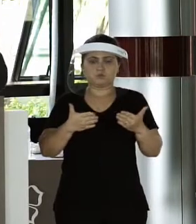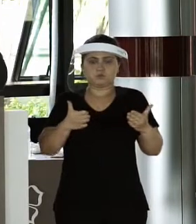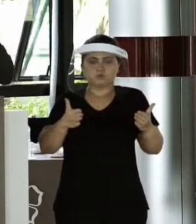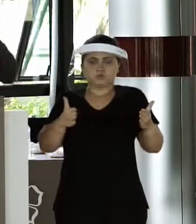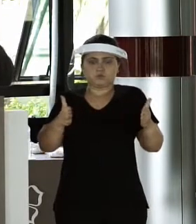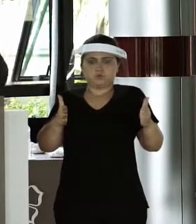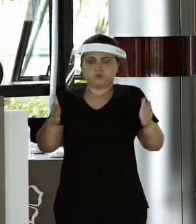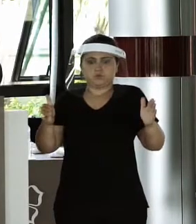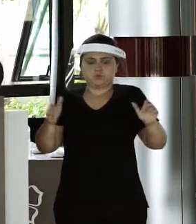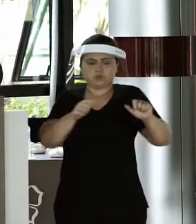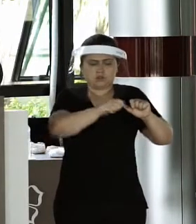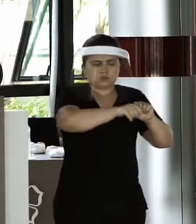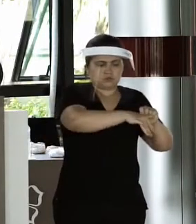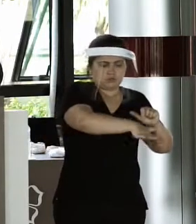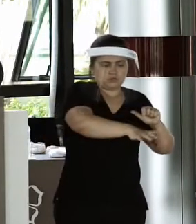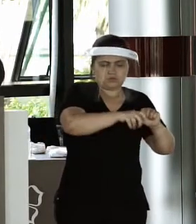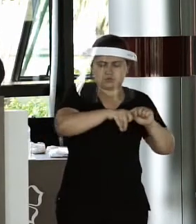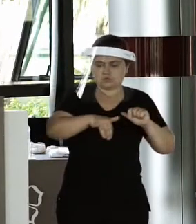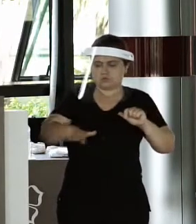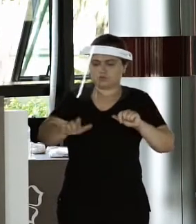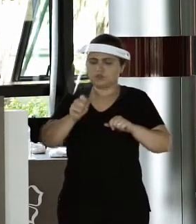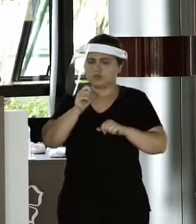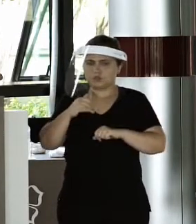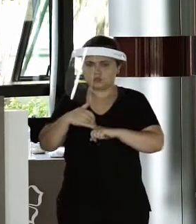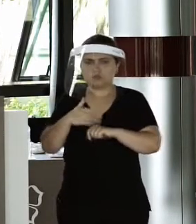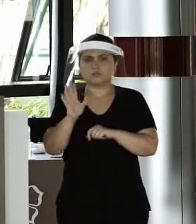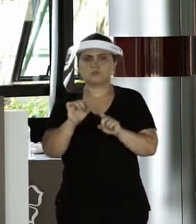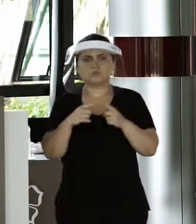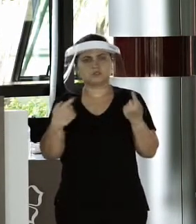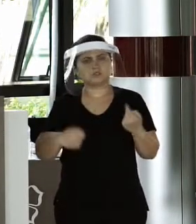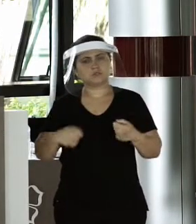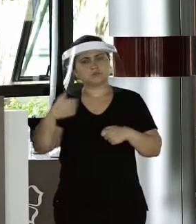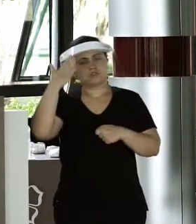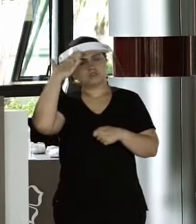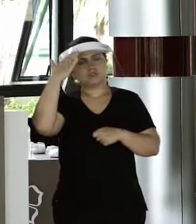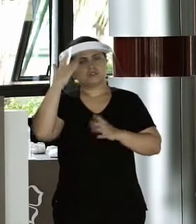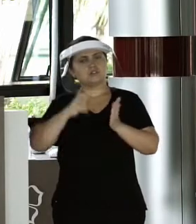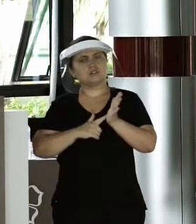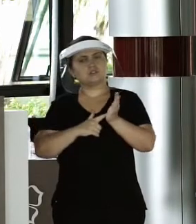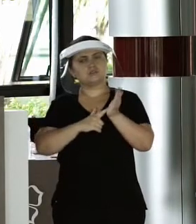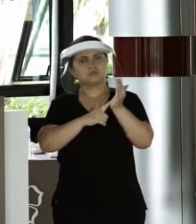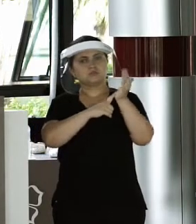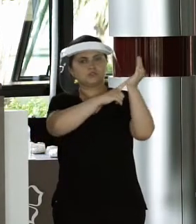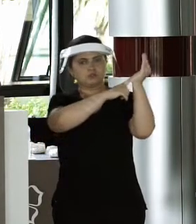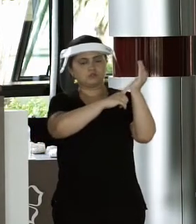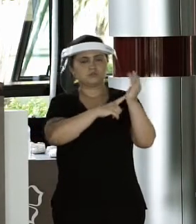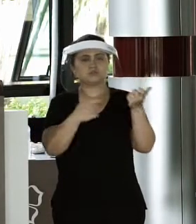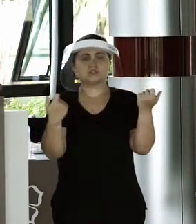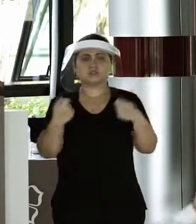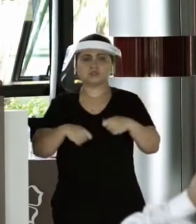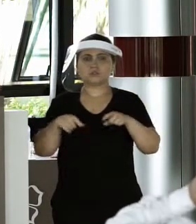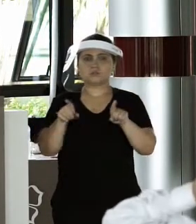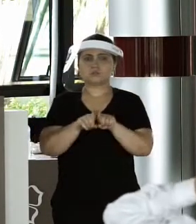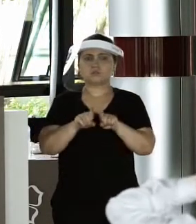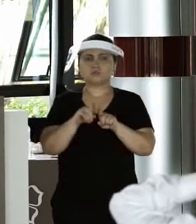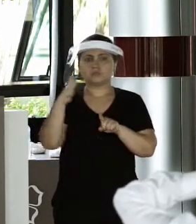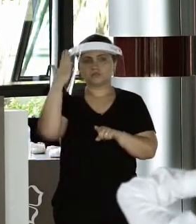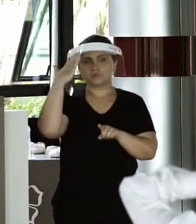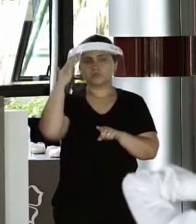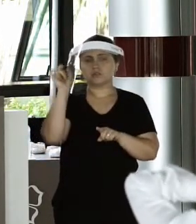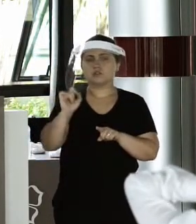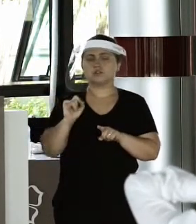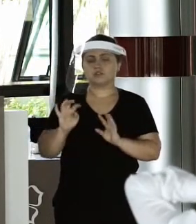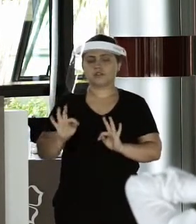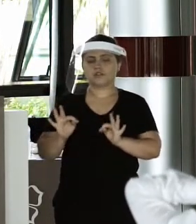se destrincham bastante do que eu falei. Mas eu preciso entender sobre a tecnologia. Eu preciso também entender